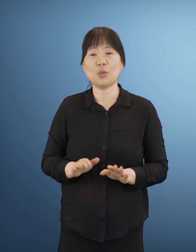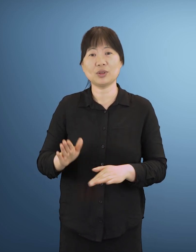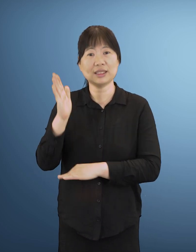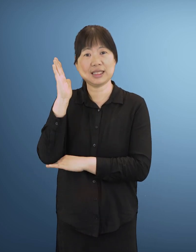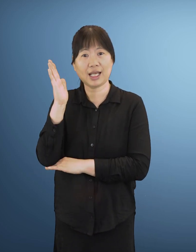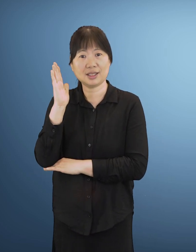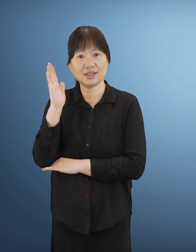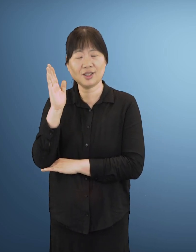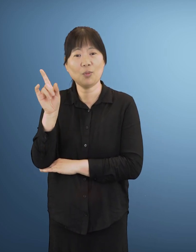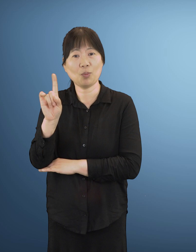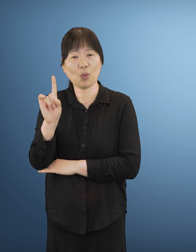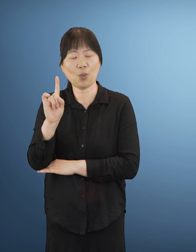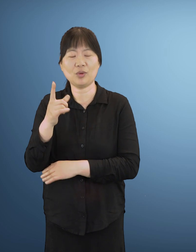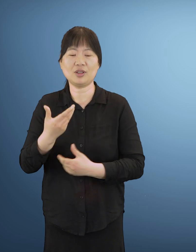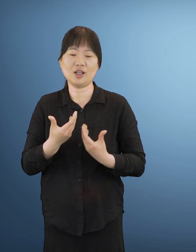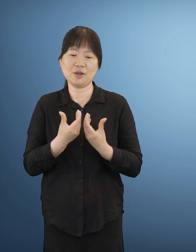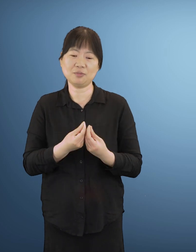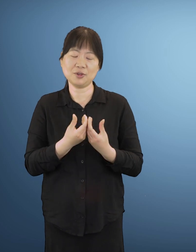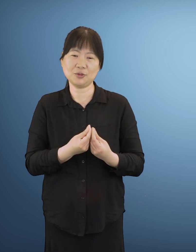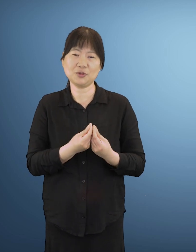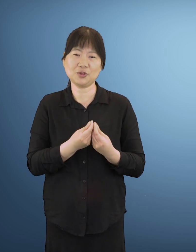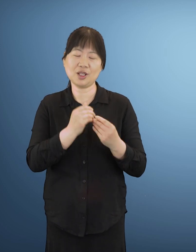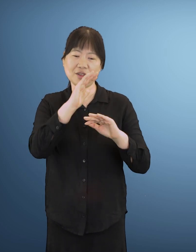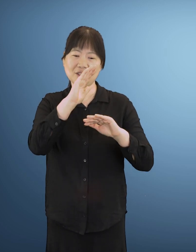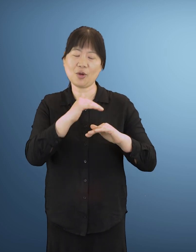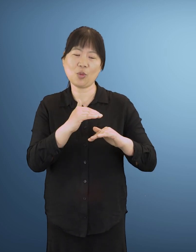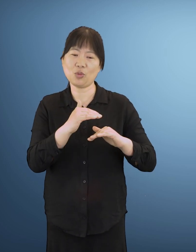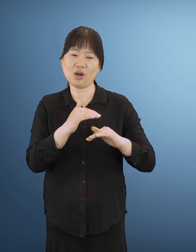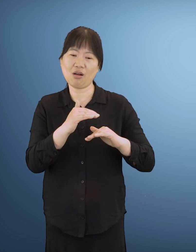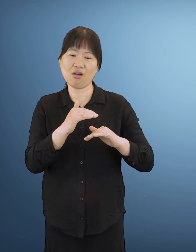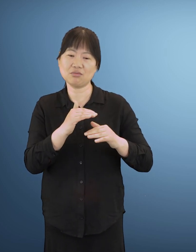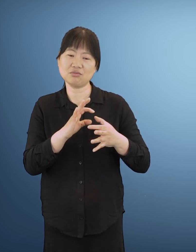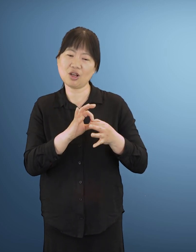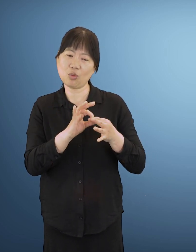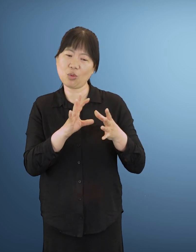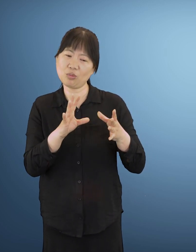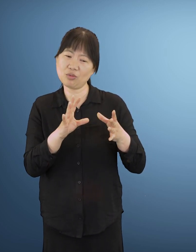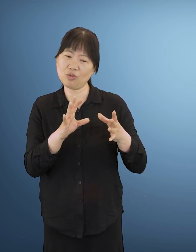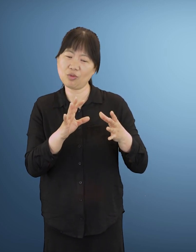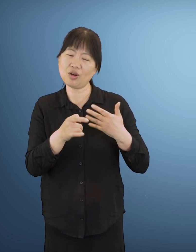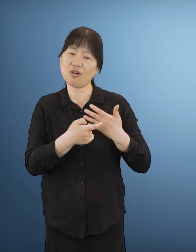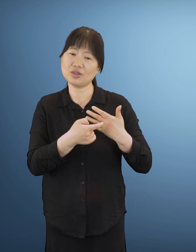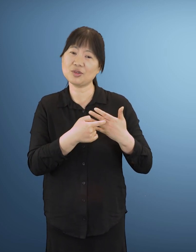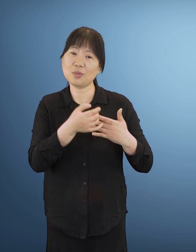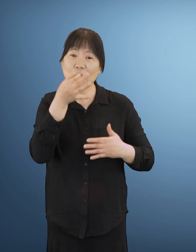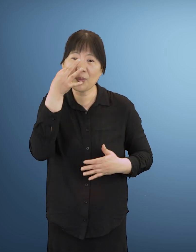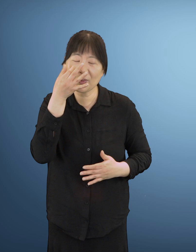사실 비유 얘기와 동떨어진 얘기처럼 보여지지만